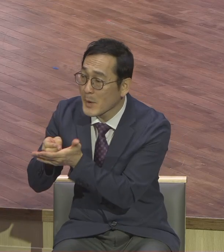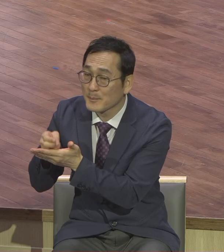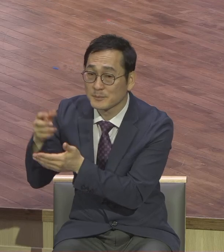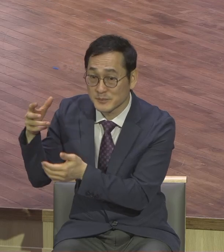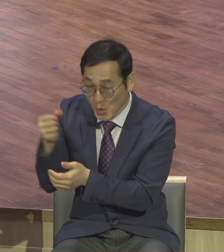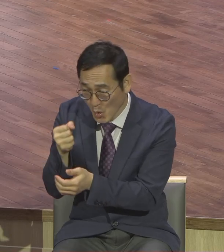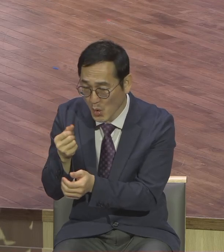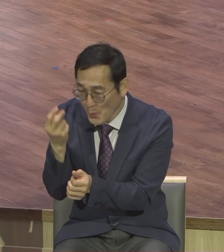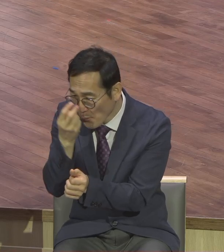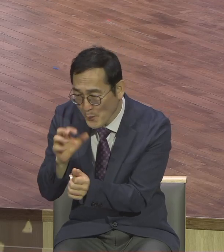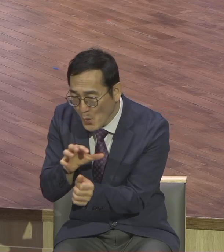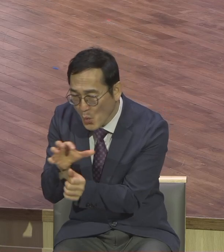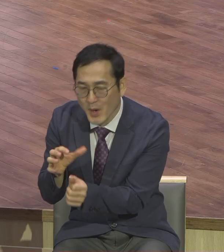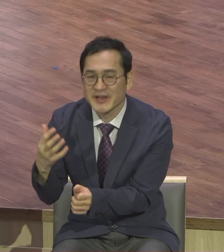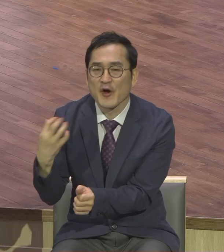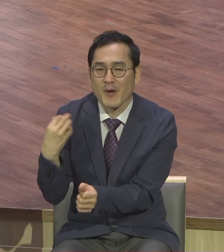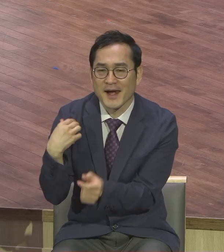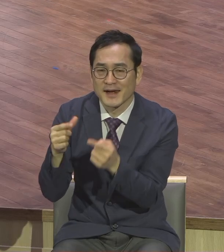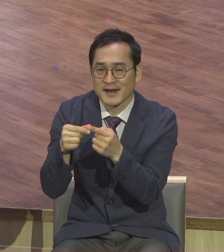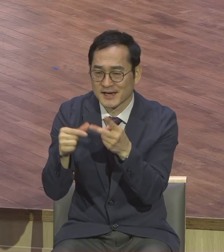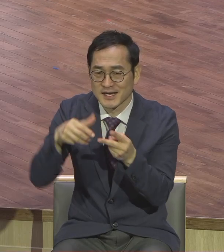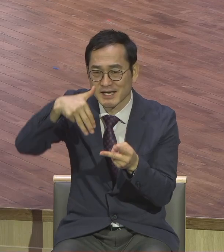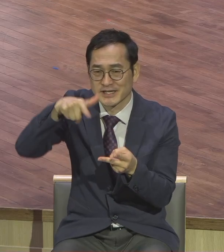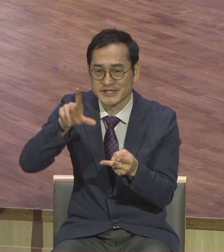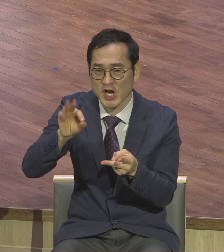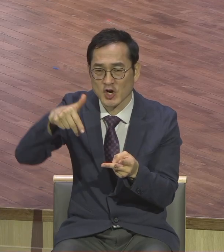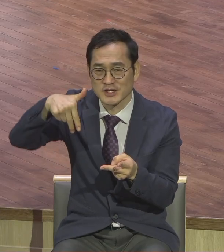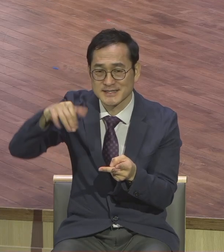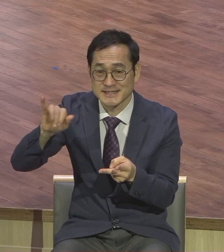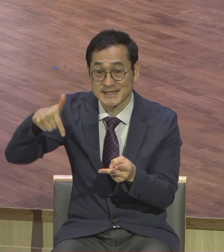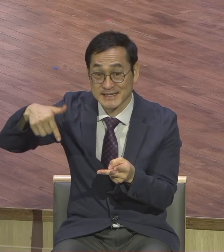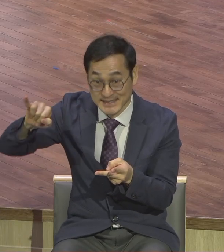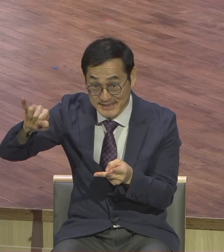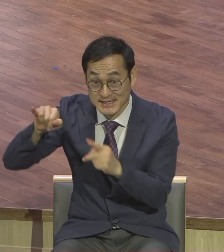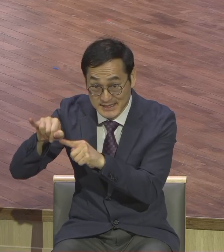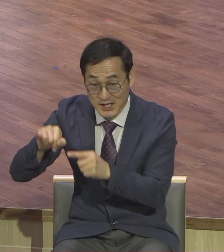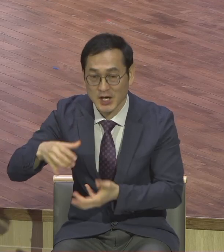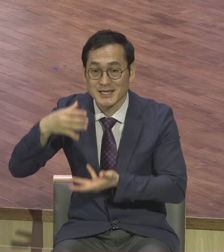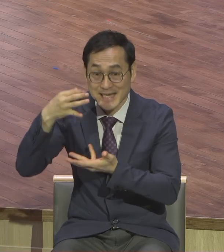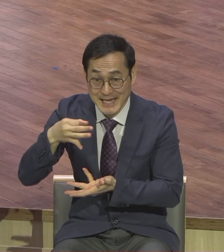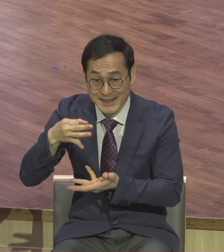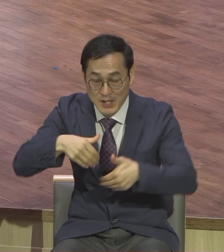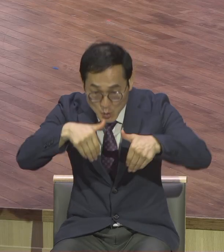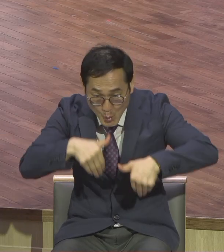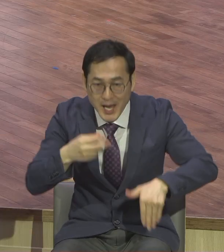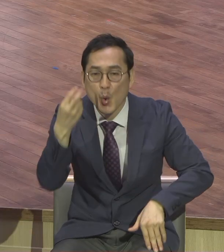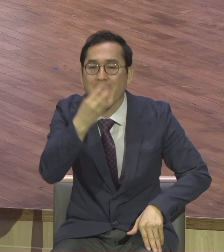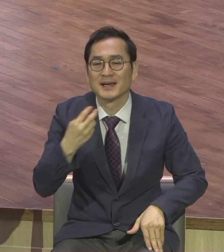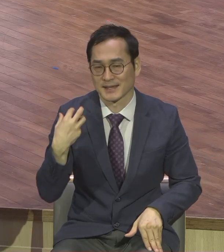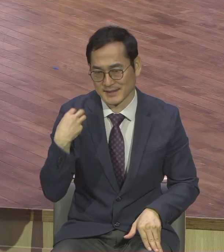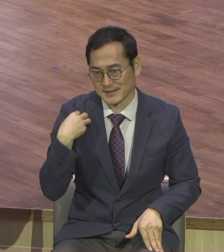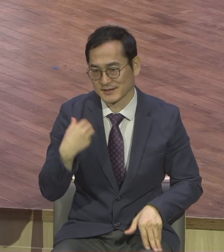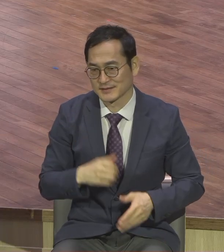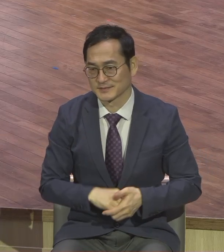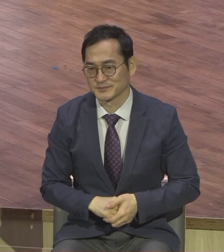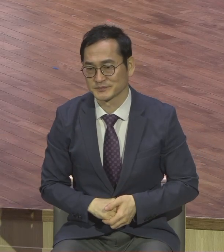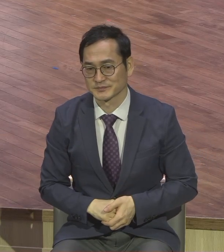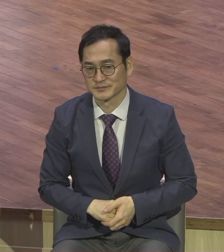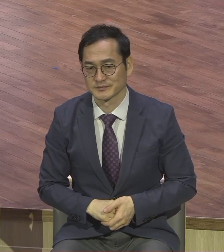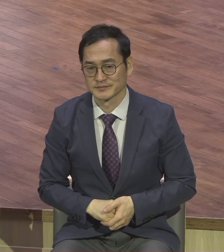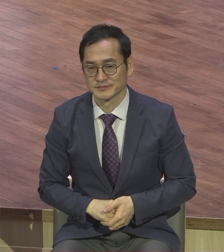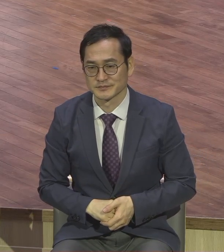법적으로 보호하는 역할을 했고 청지기는 재산과 노예를 관리했습니다. 후견인과